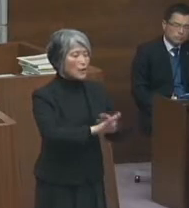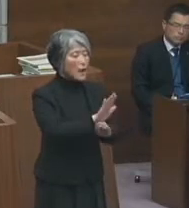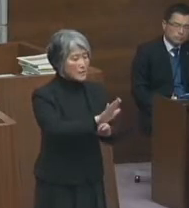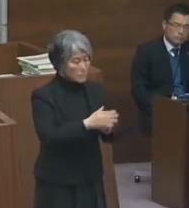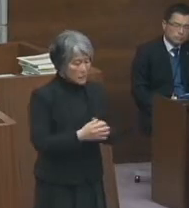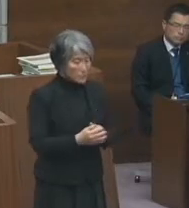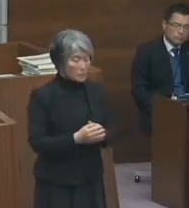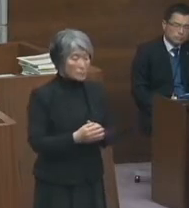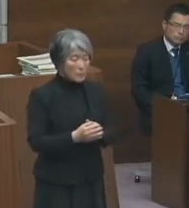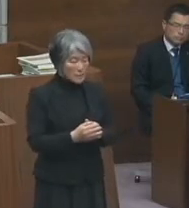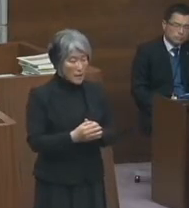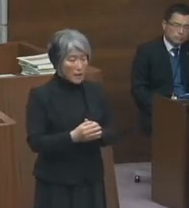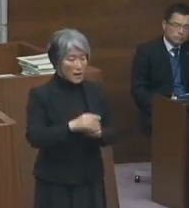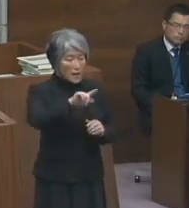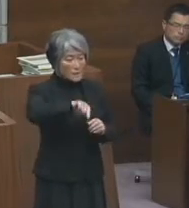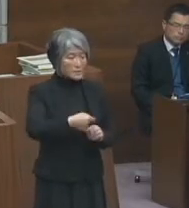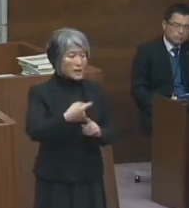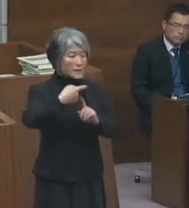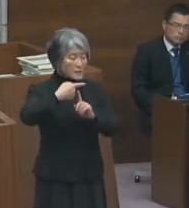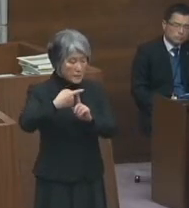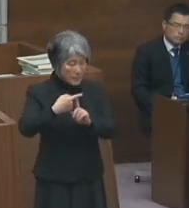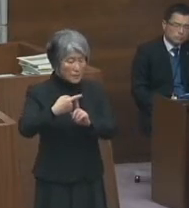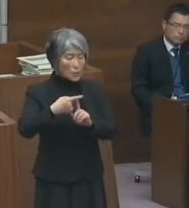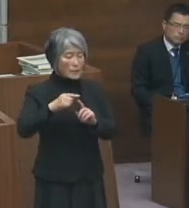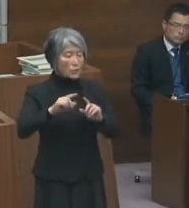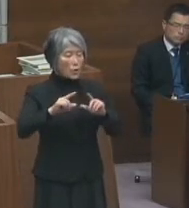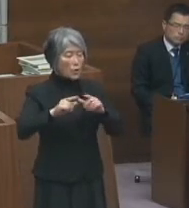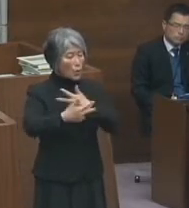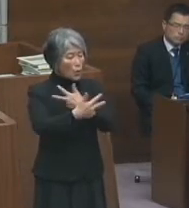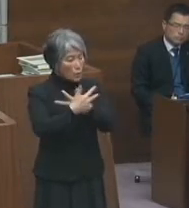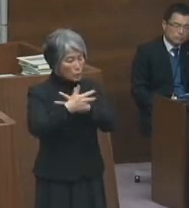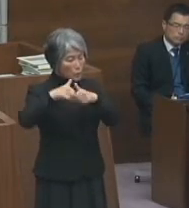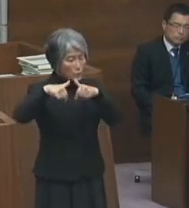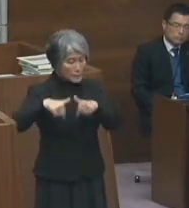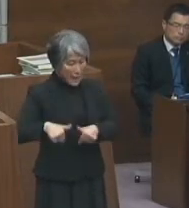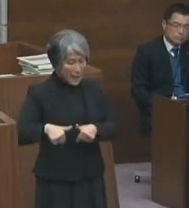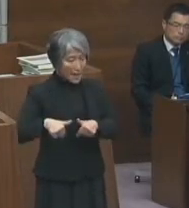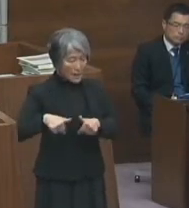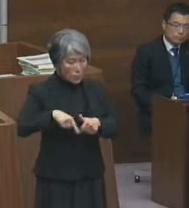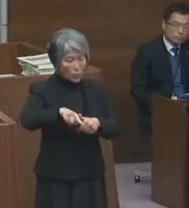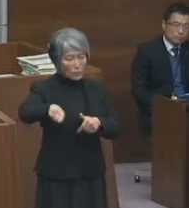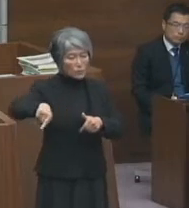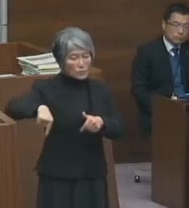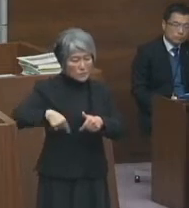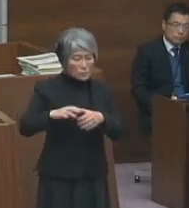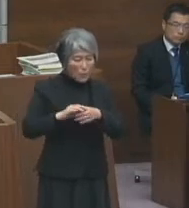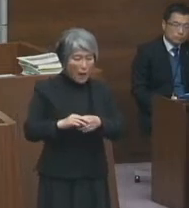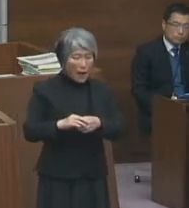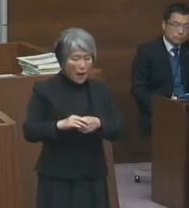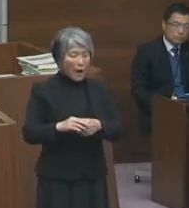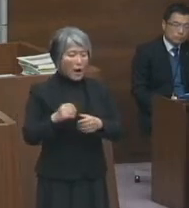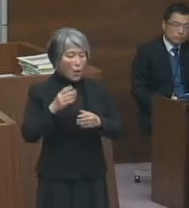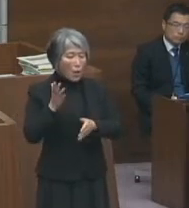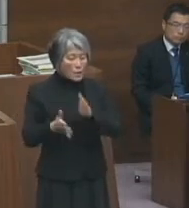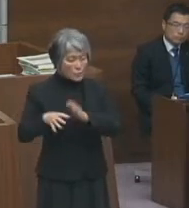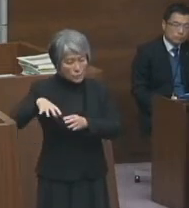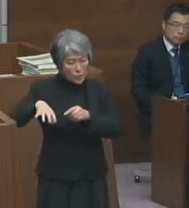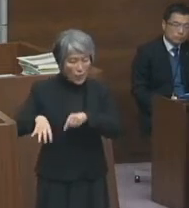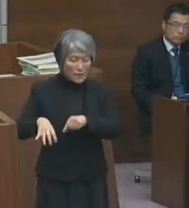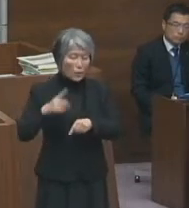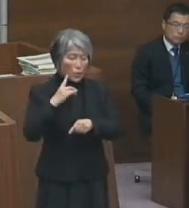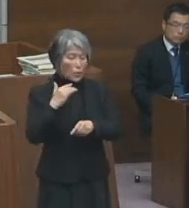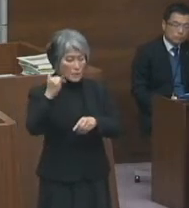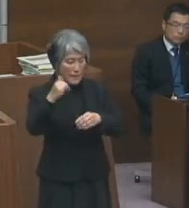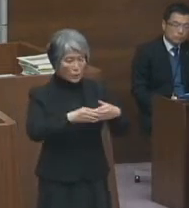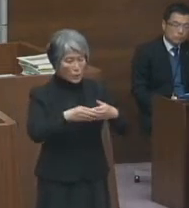地北西角の保育所用地につきましては、保護者の毎日の送り迎えを考慮し、大久保駅から最